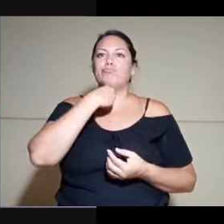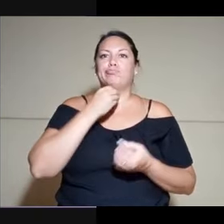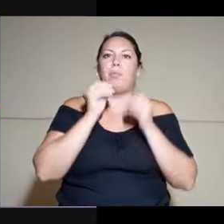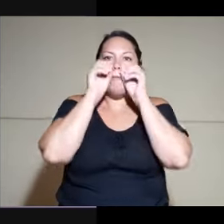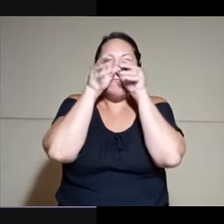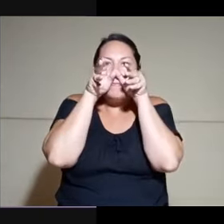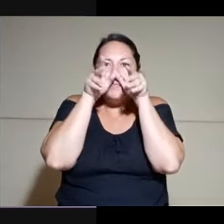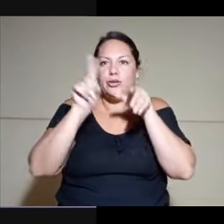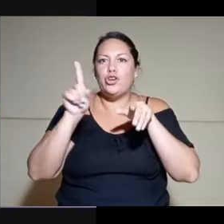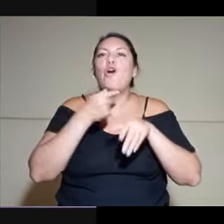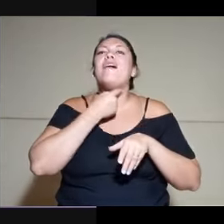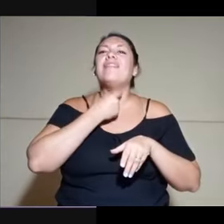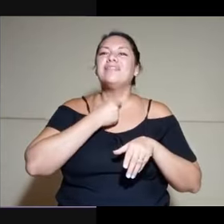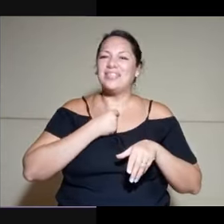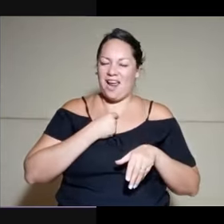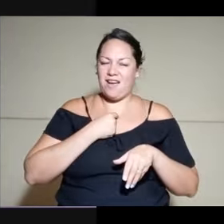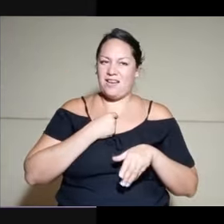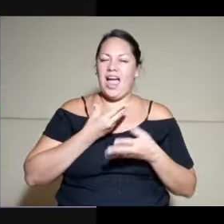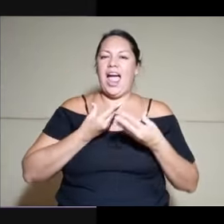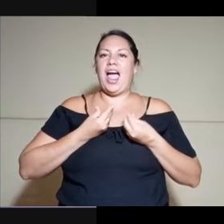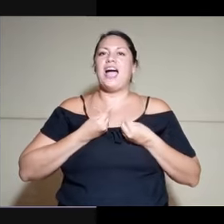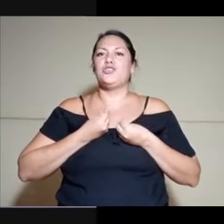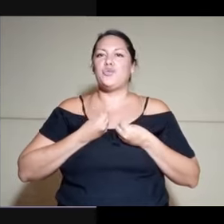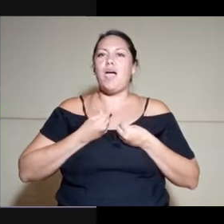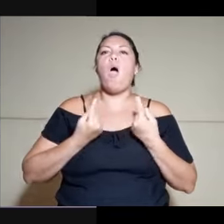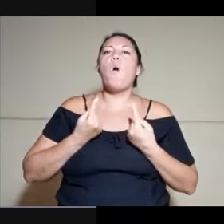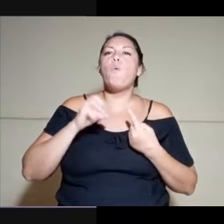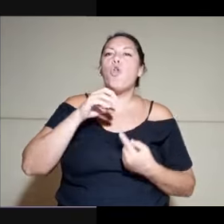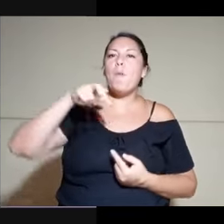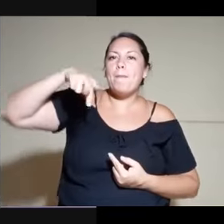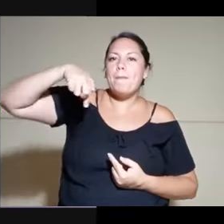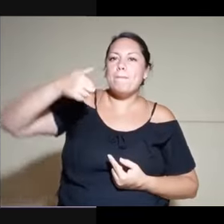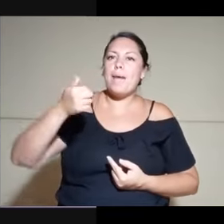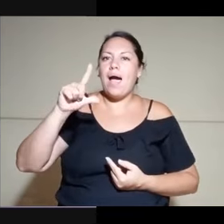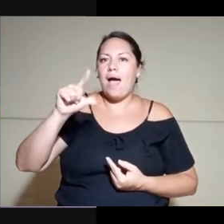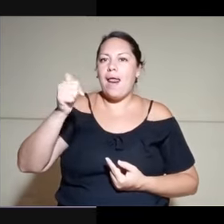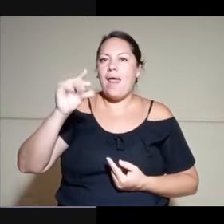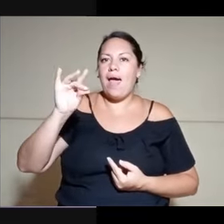para el lado de la faringe y no se nos vaya para las fosas nasales, para la nariz.